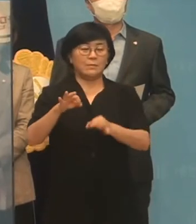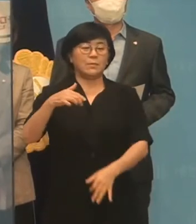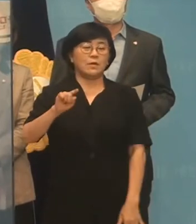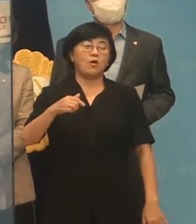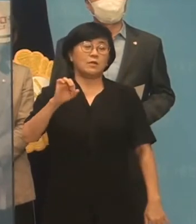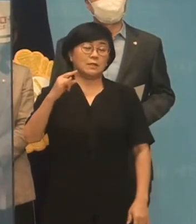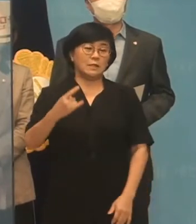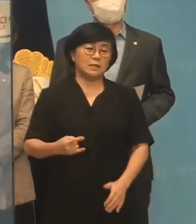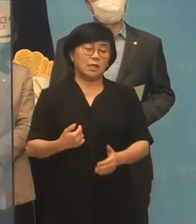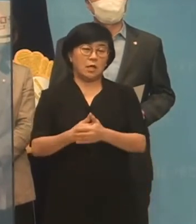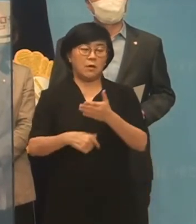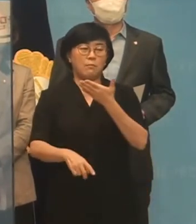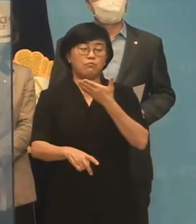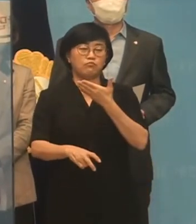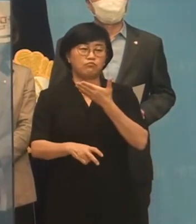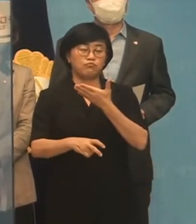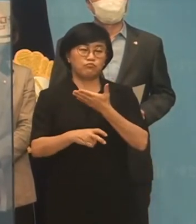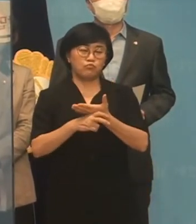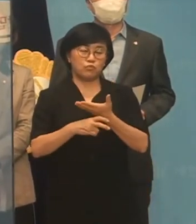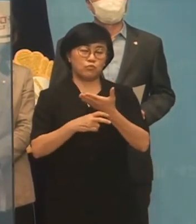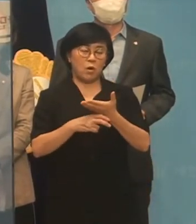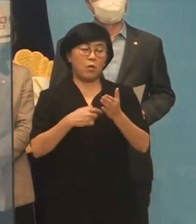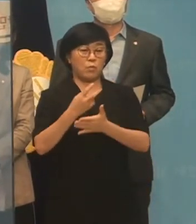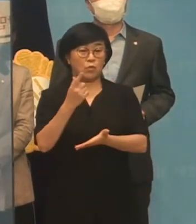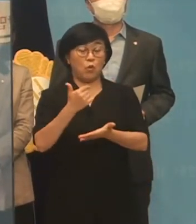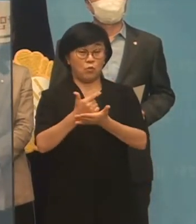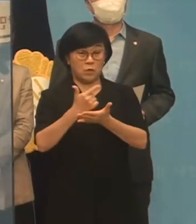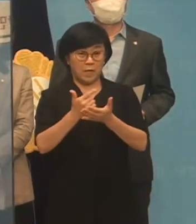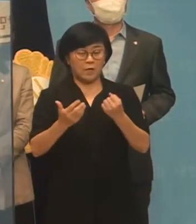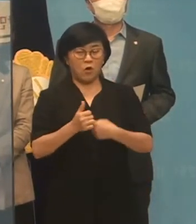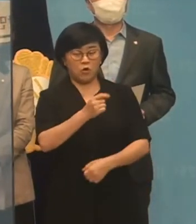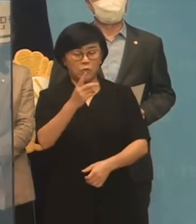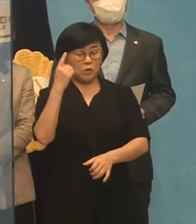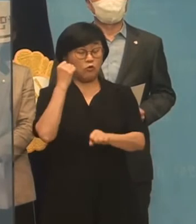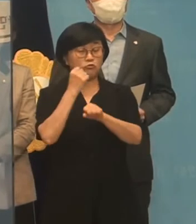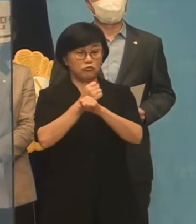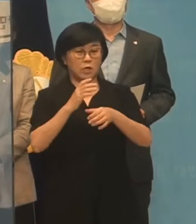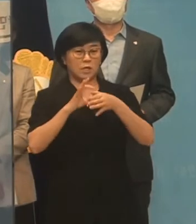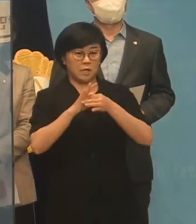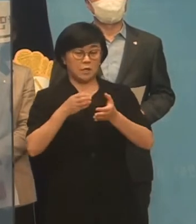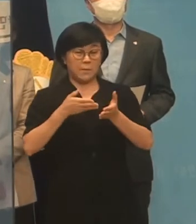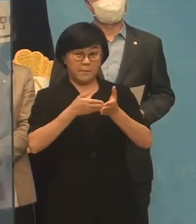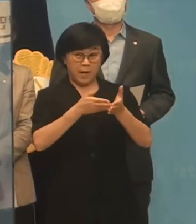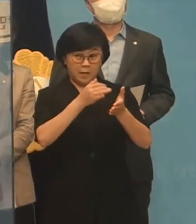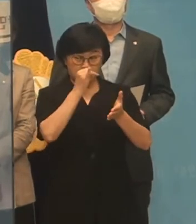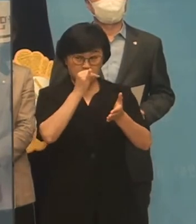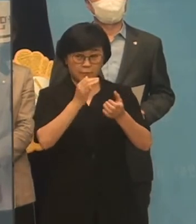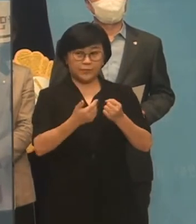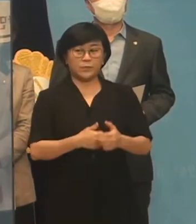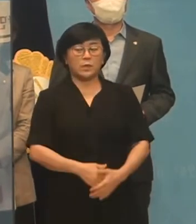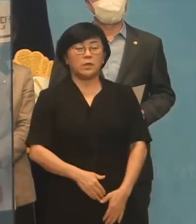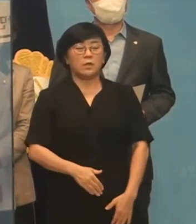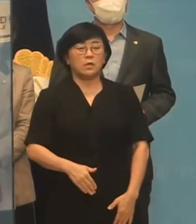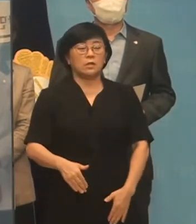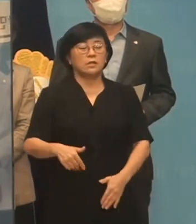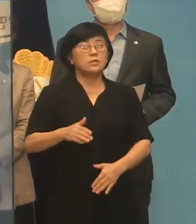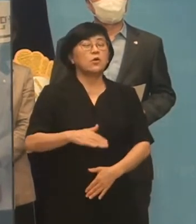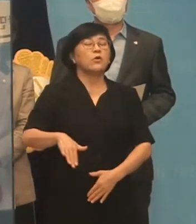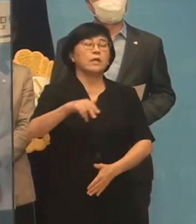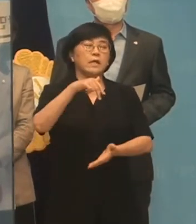연구 비위를 비호하는 국민대의 문제에 대해서 여러 번 지적을 했는데요. 이 부분에 대해 가지고 우리들의